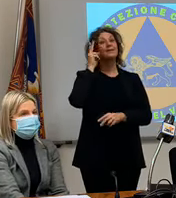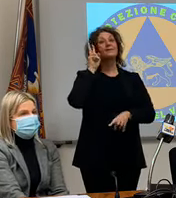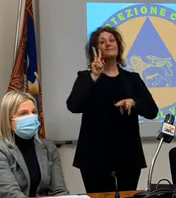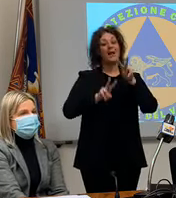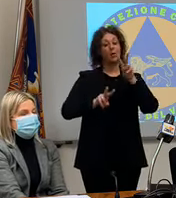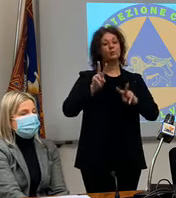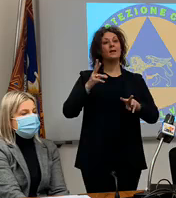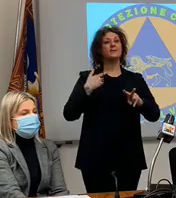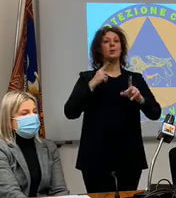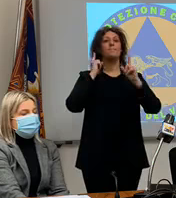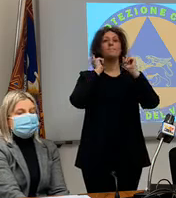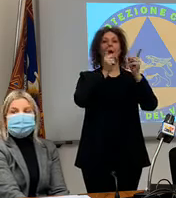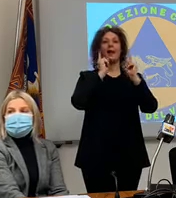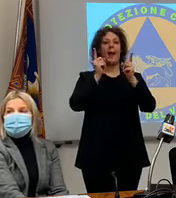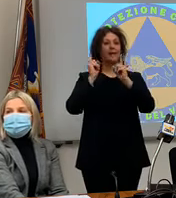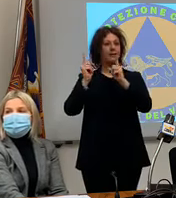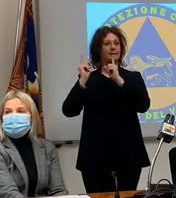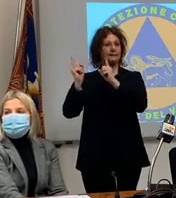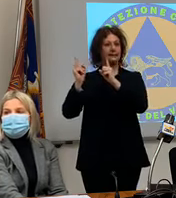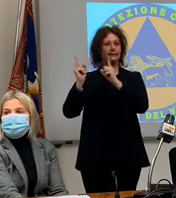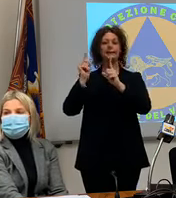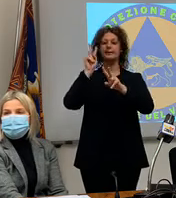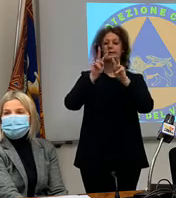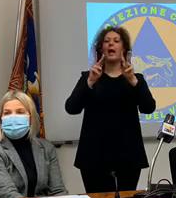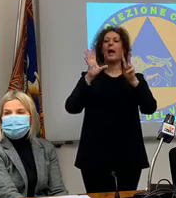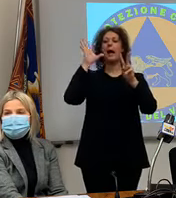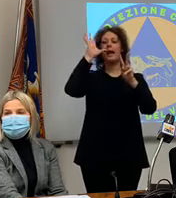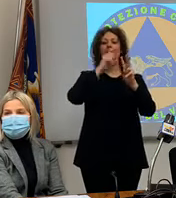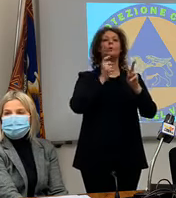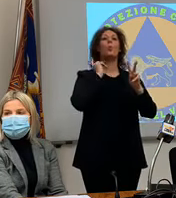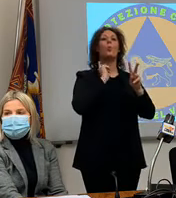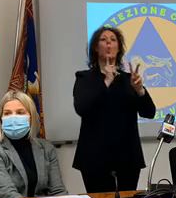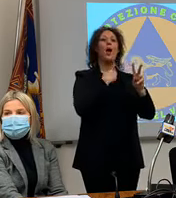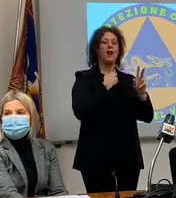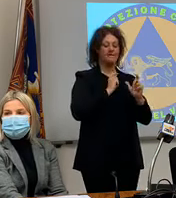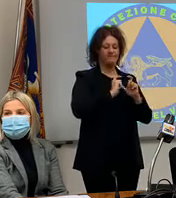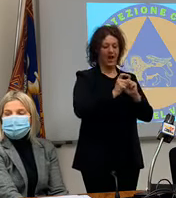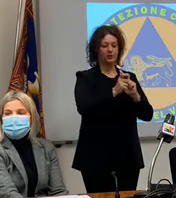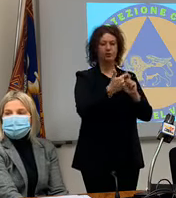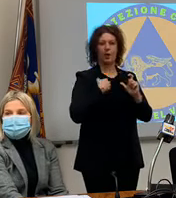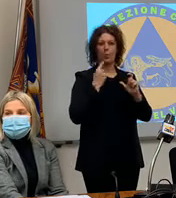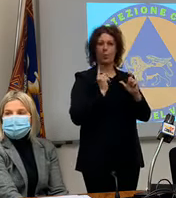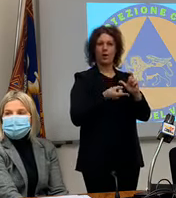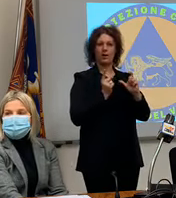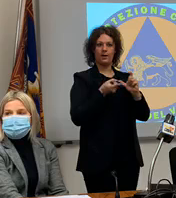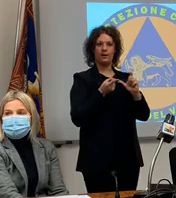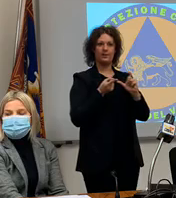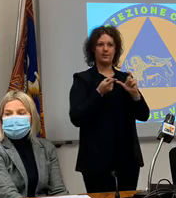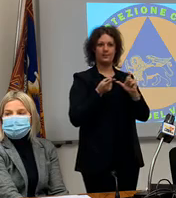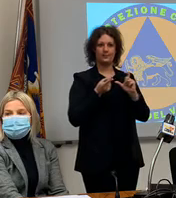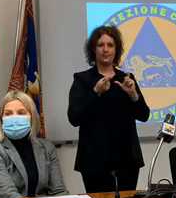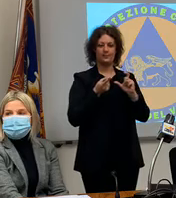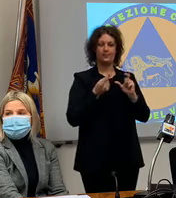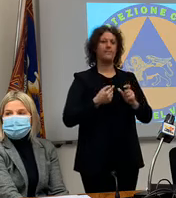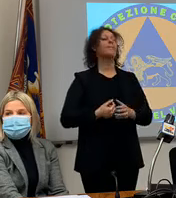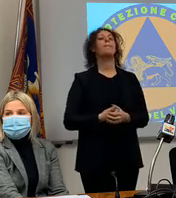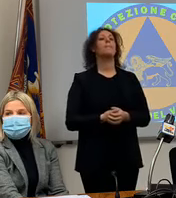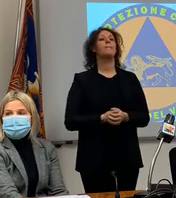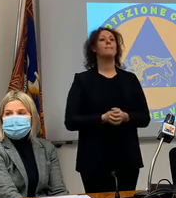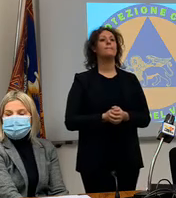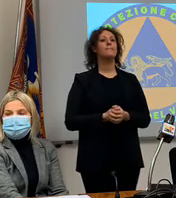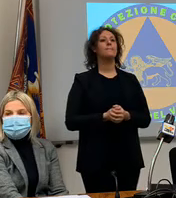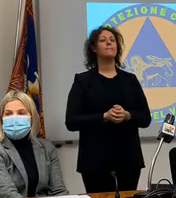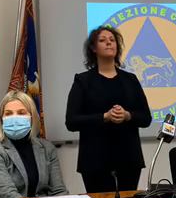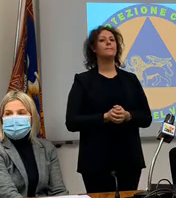alcuni parametri capissero dove si trovavano e anche perché era impossibile e non